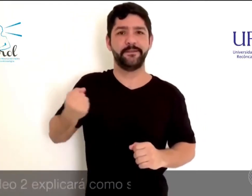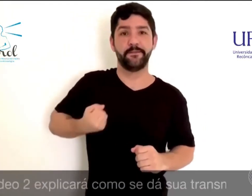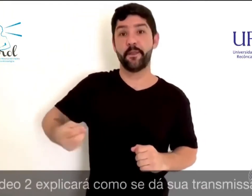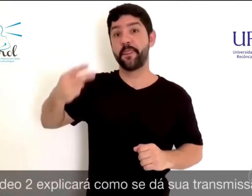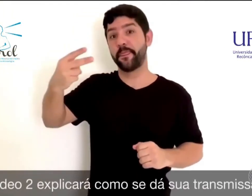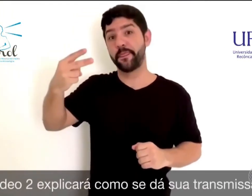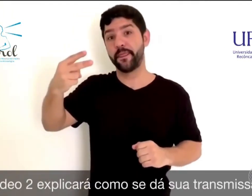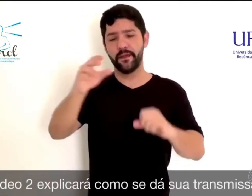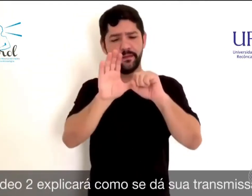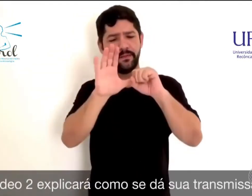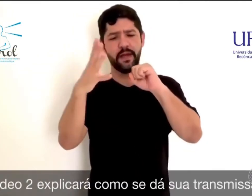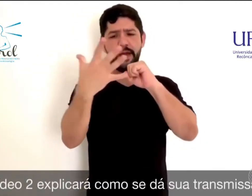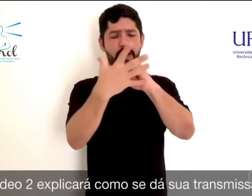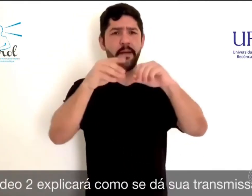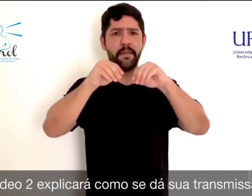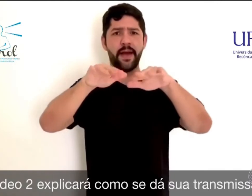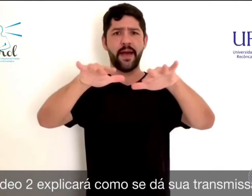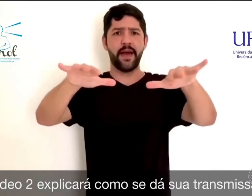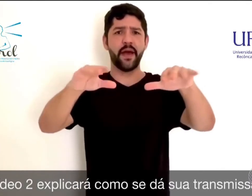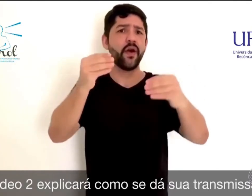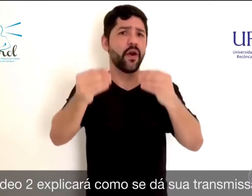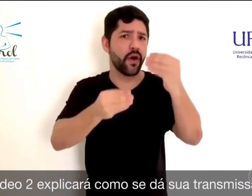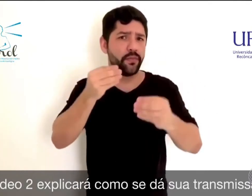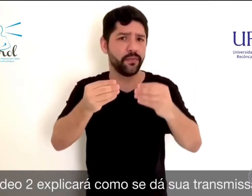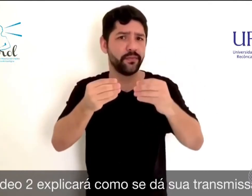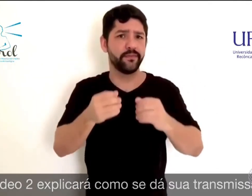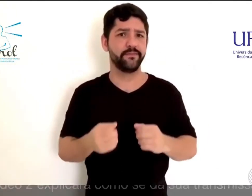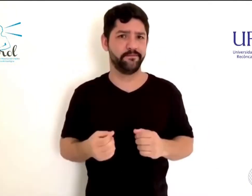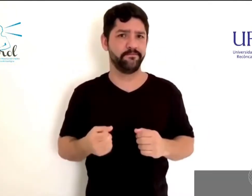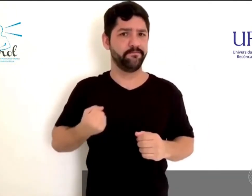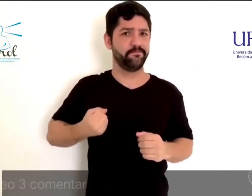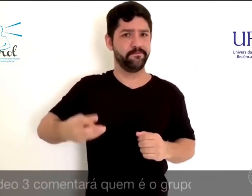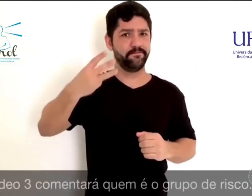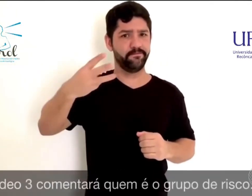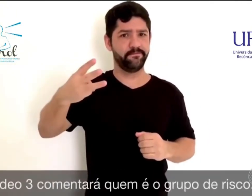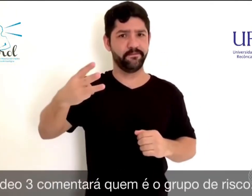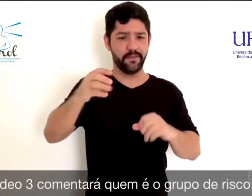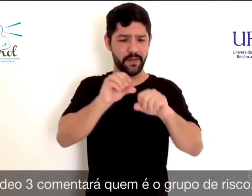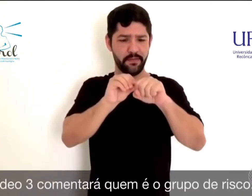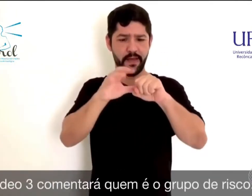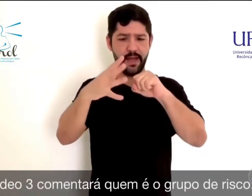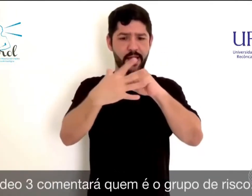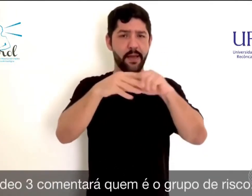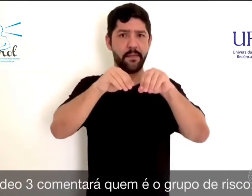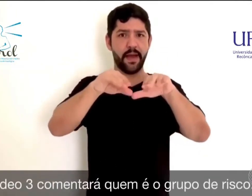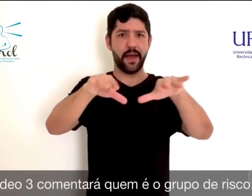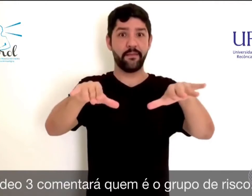O vídeo 2, explicará como se dá a sua transmissão. O vídeo 3, comentará